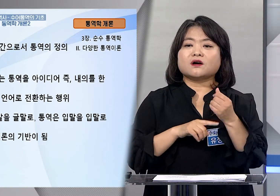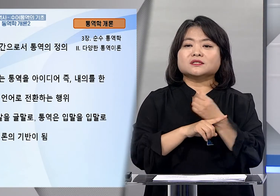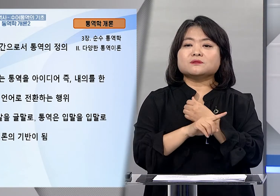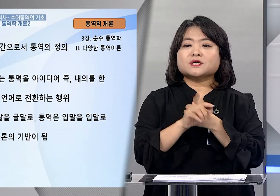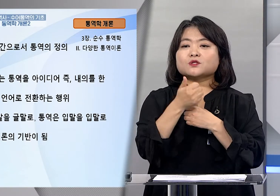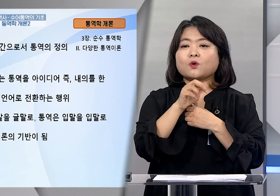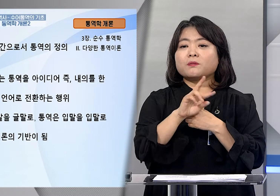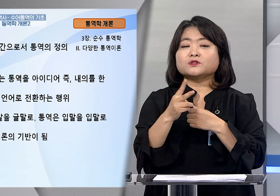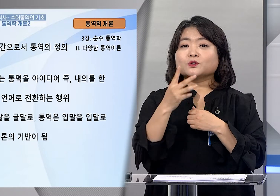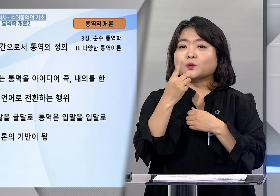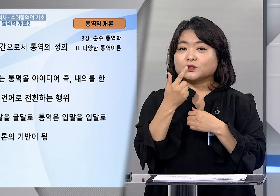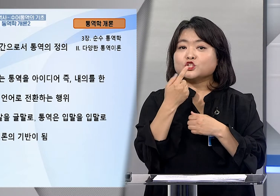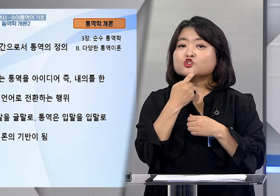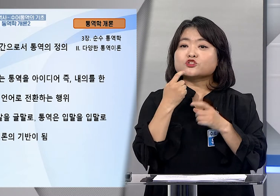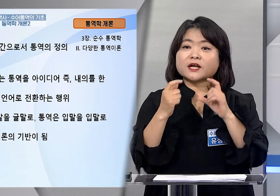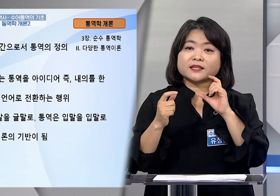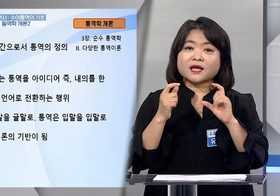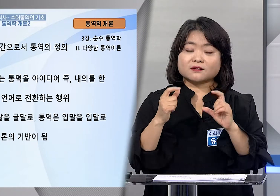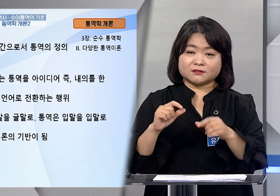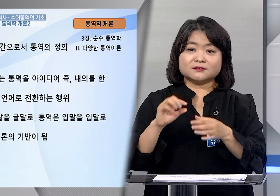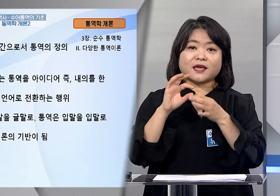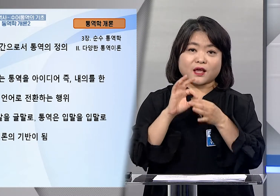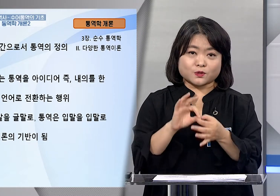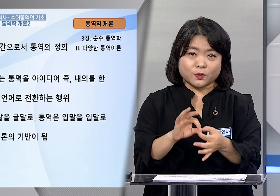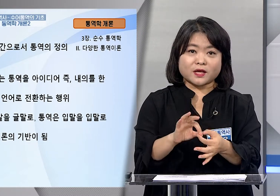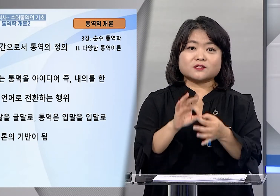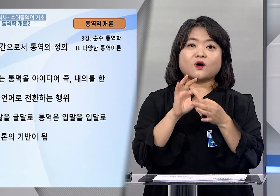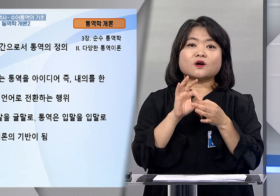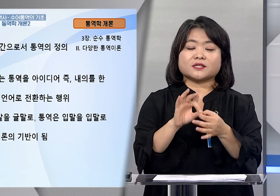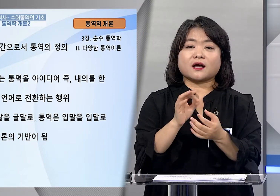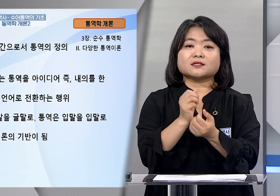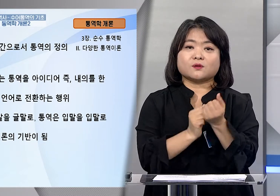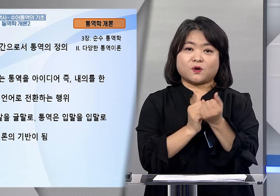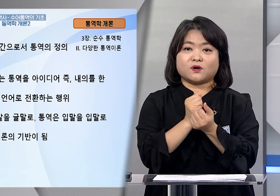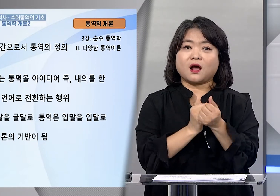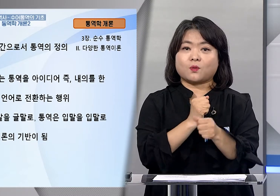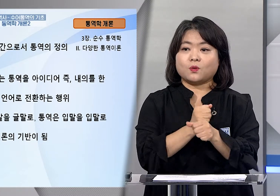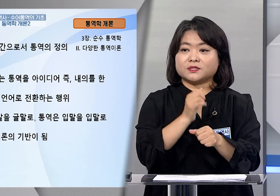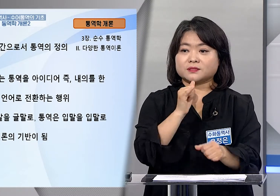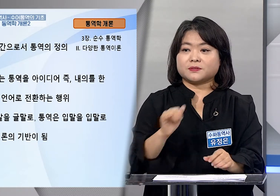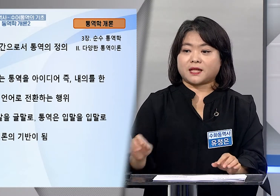의미통번역론을 주장했다는 것은 계속해서 제가 설명을 하고 있습니다.